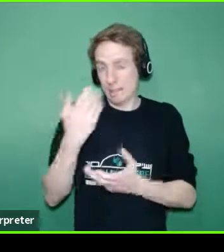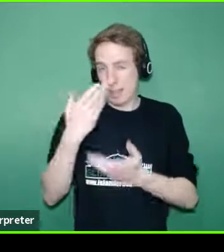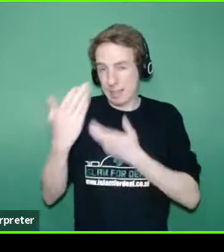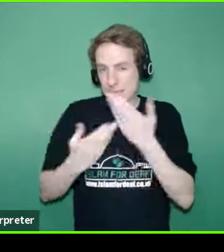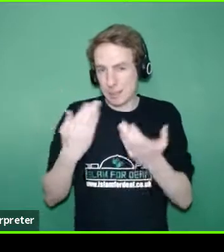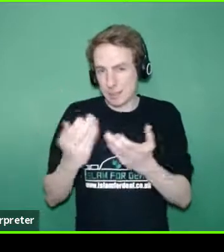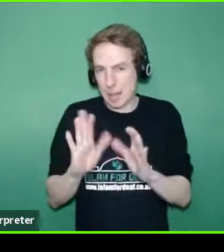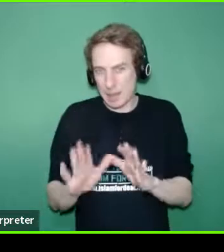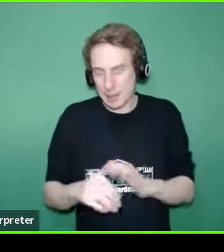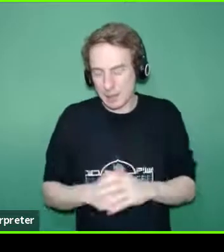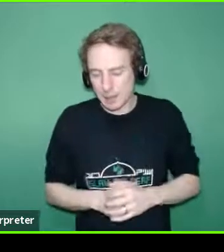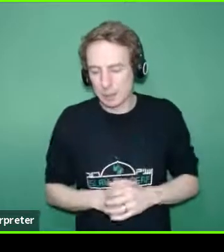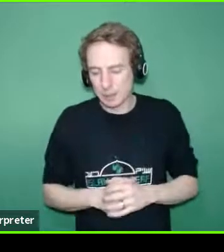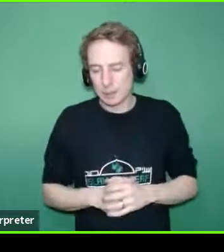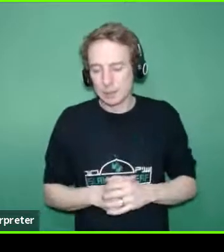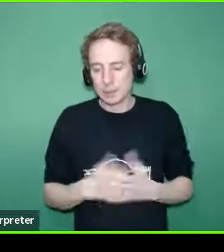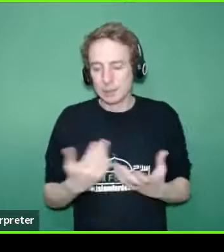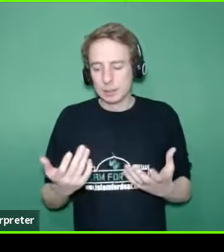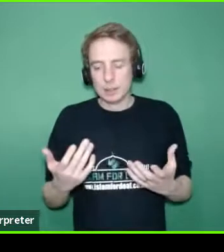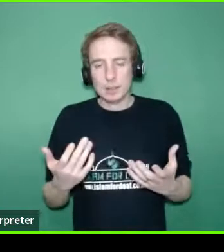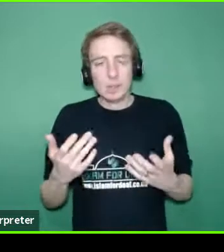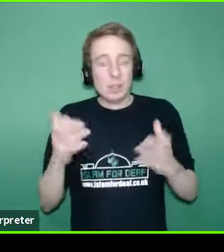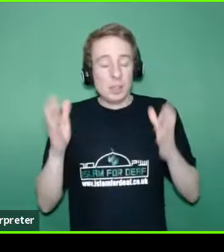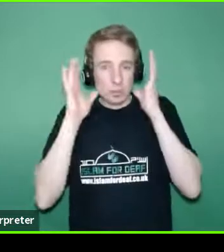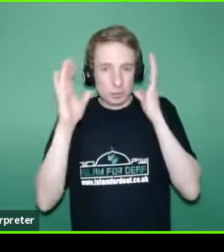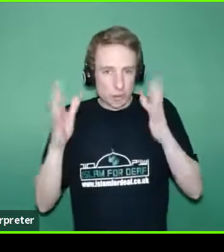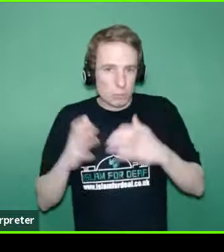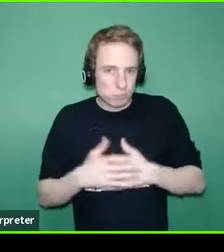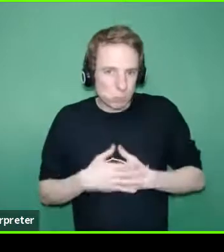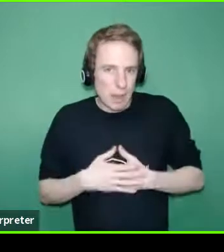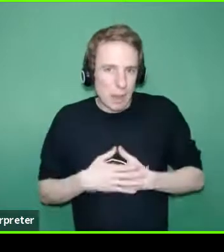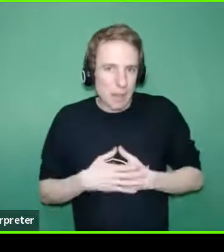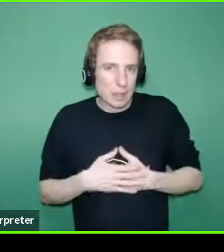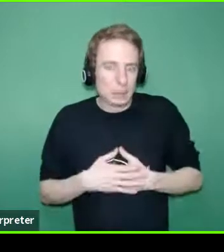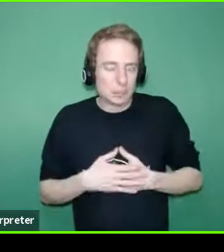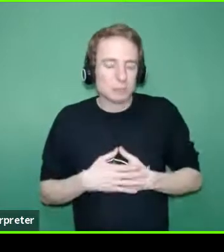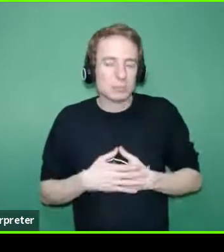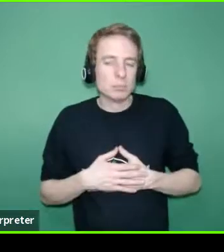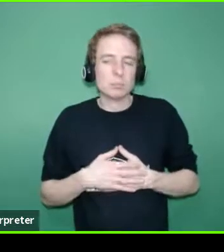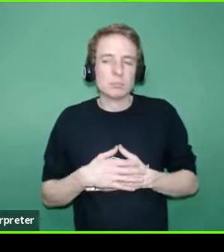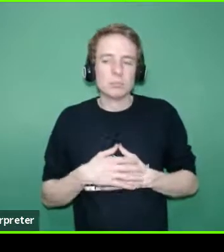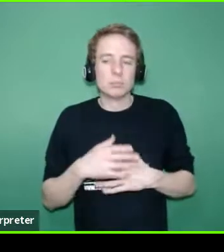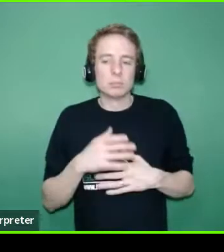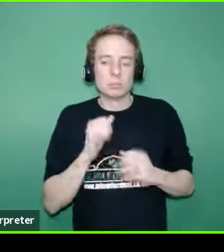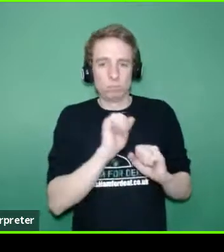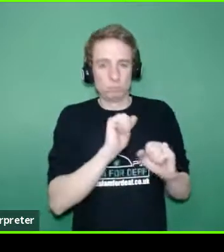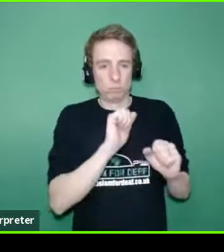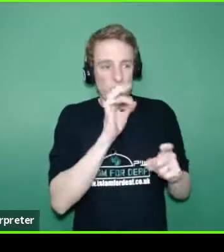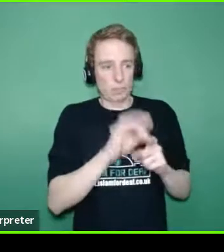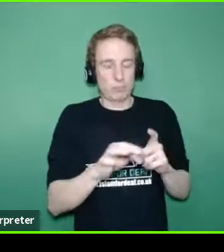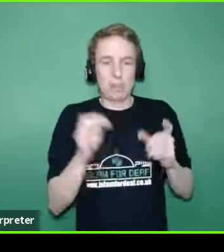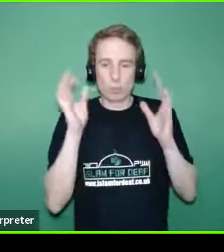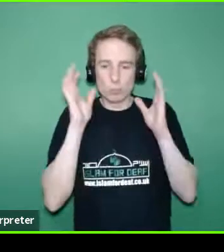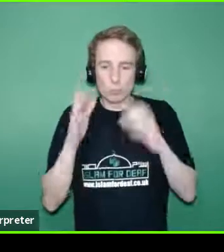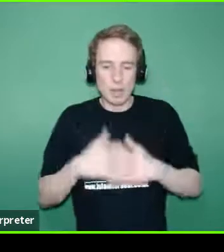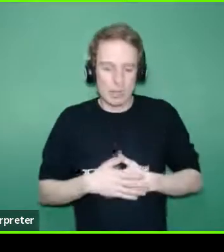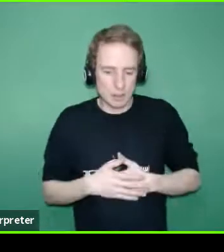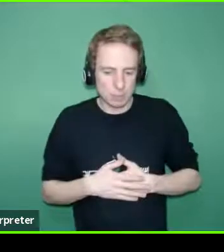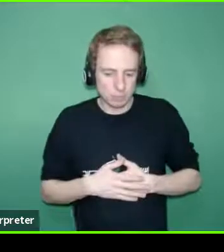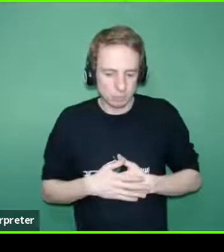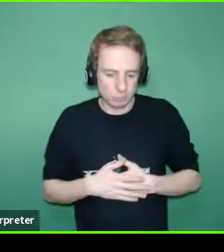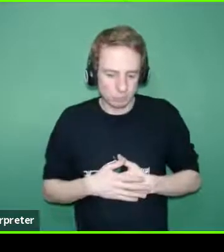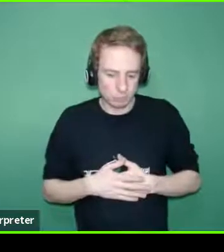sequence of this prayer, the Salat al-Raghaib. شيخنا بداية